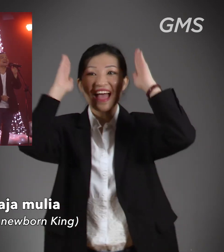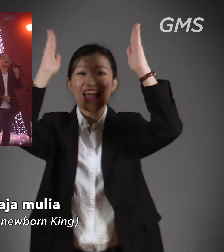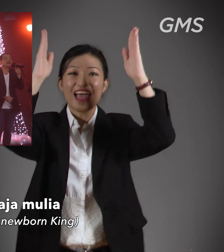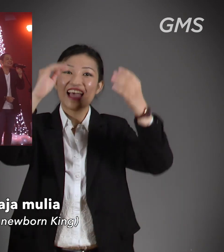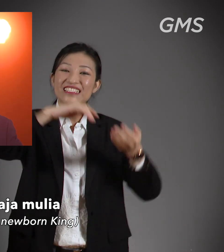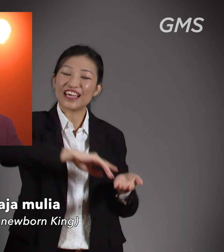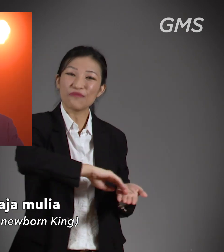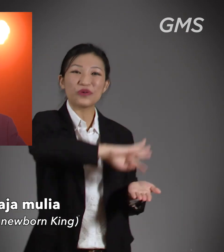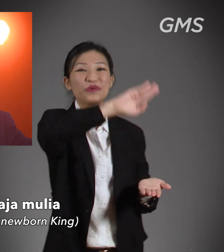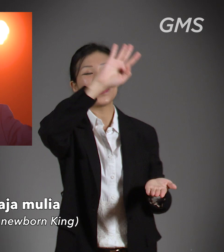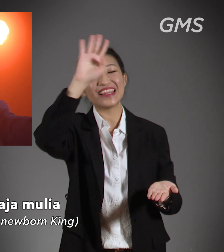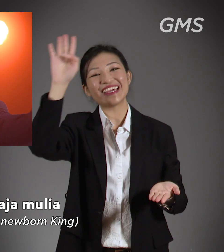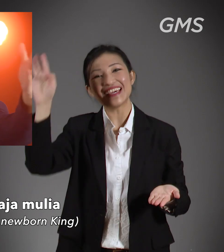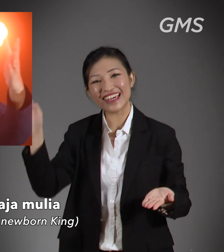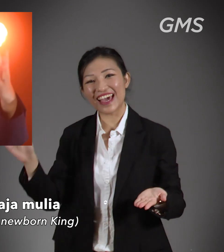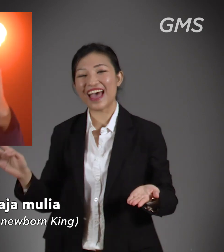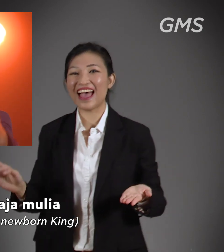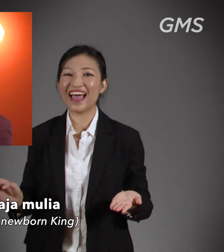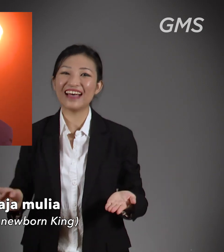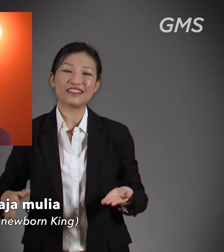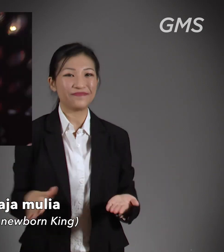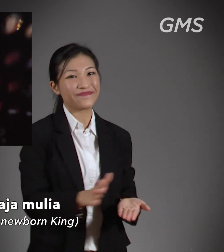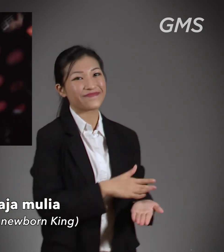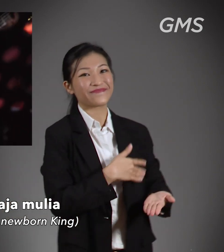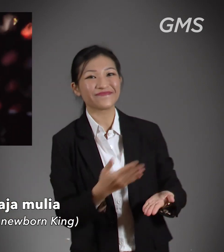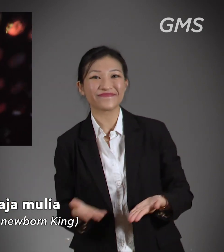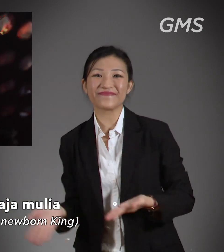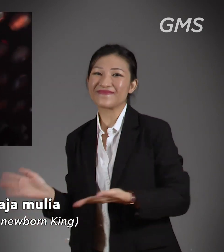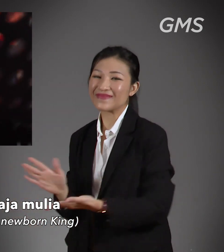lahir Raja mulia.